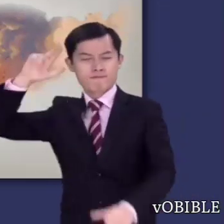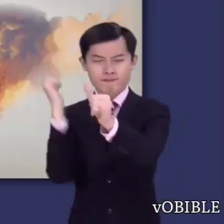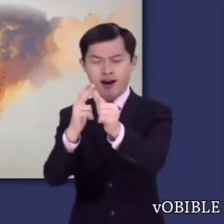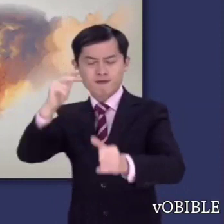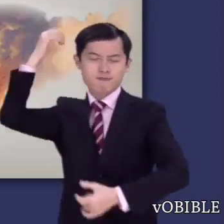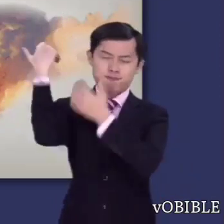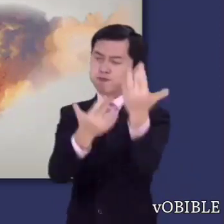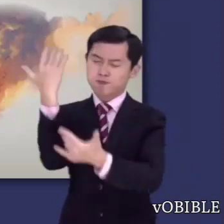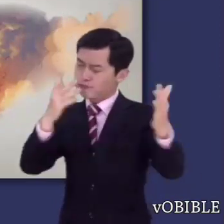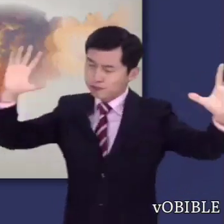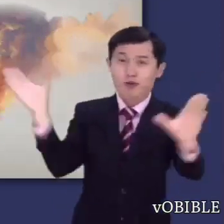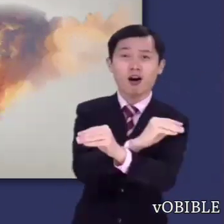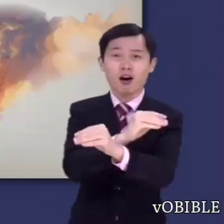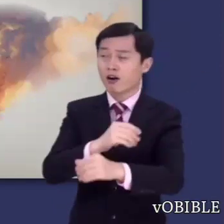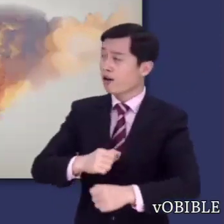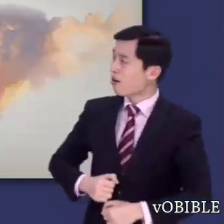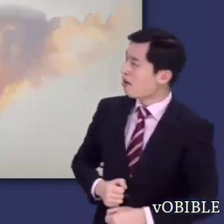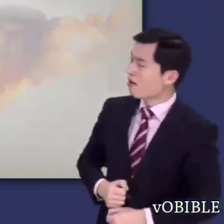了我们的前车之鉴。